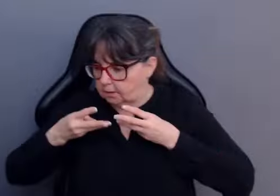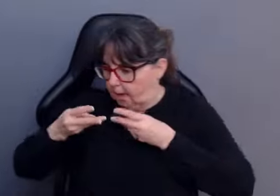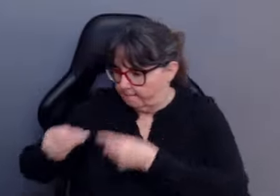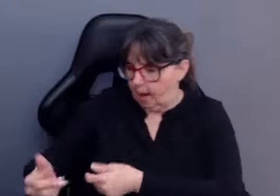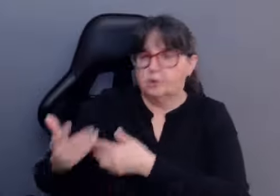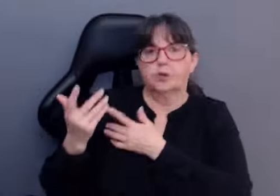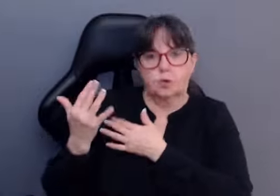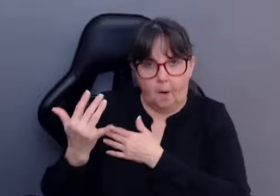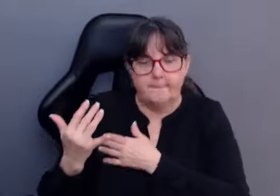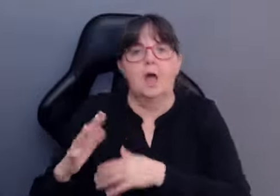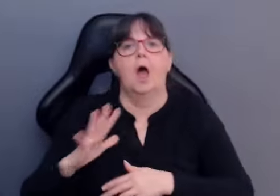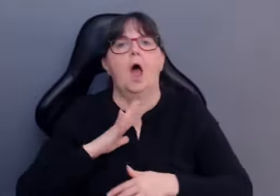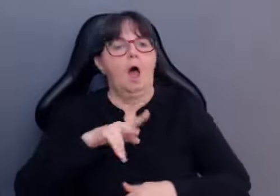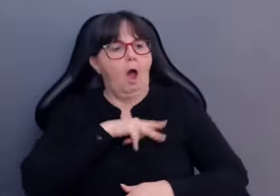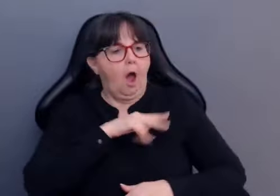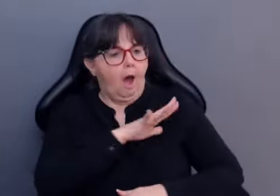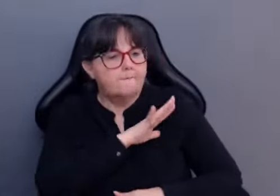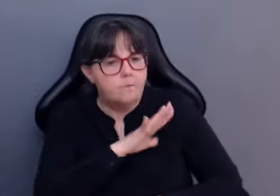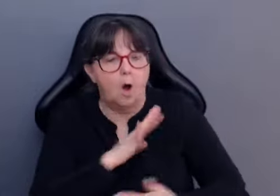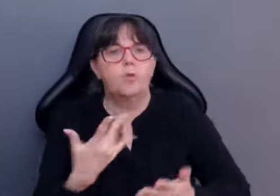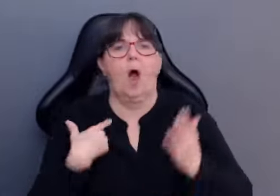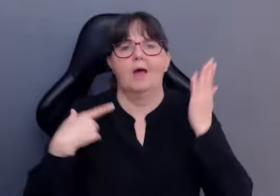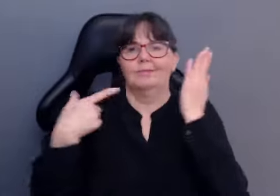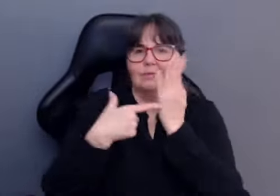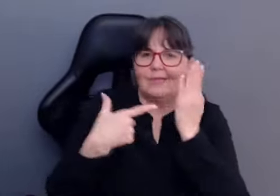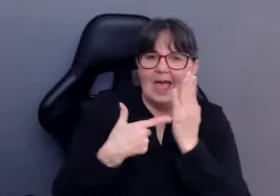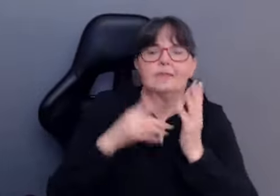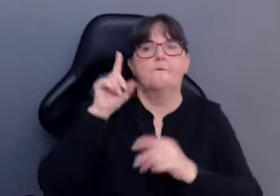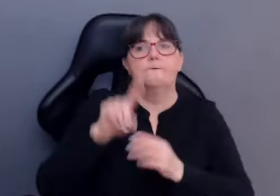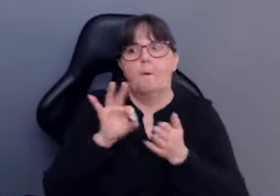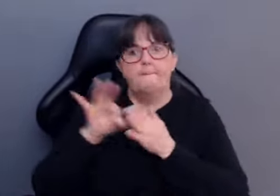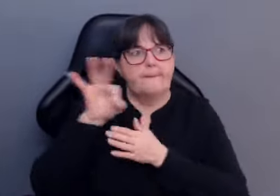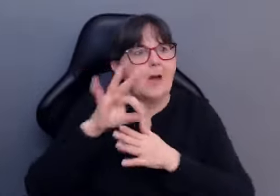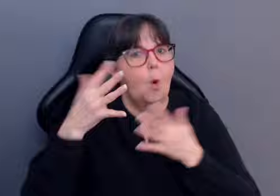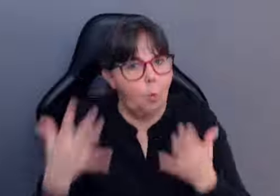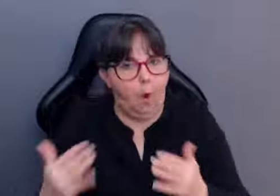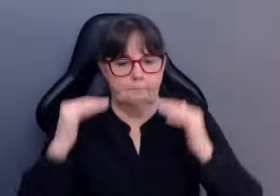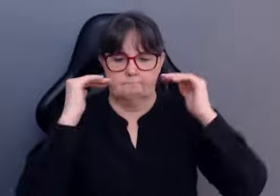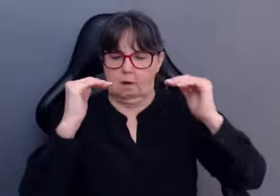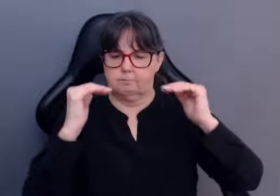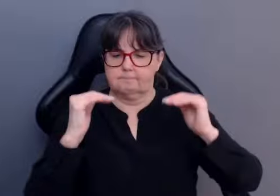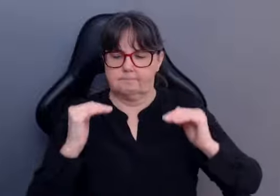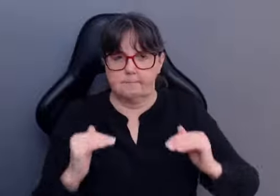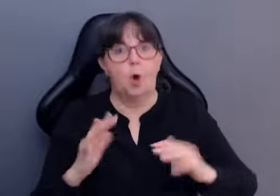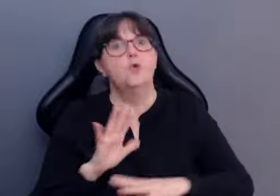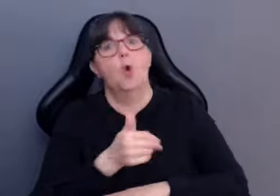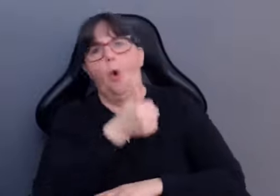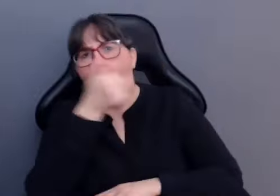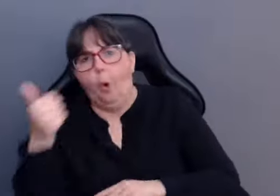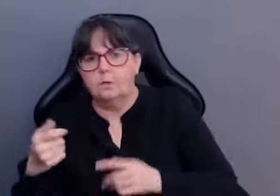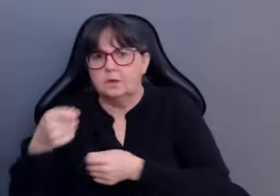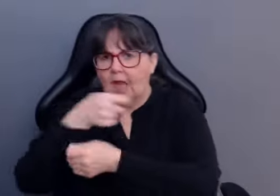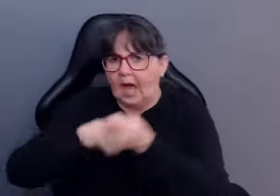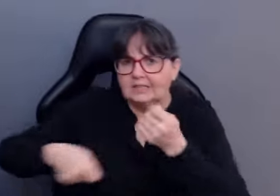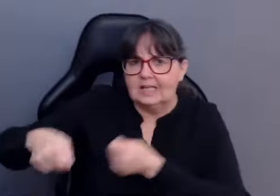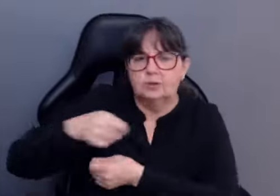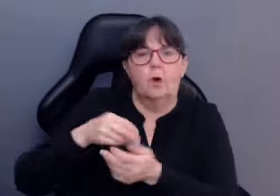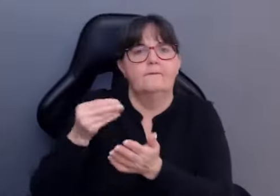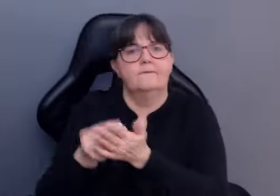liste des biens, des dettes et des obligations, ainsi que toute autre transaction financière